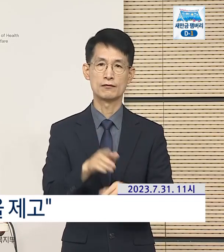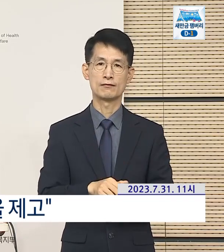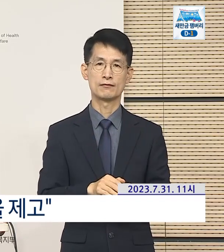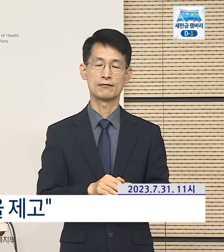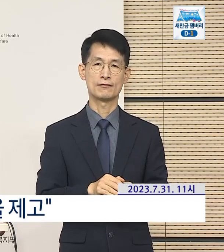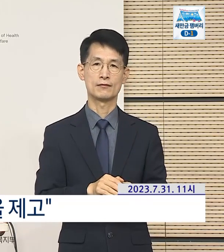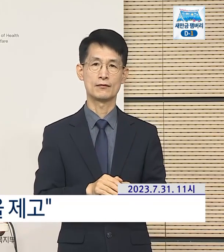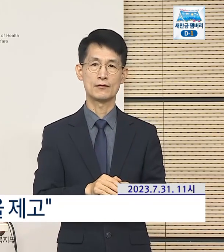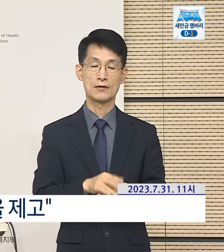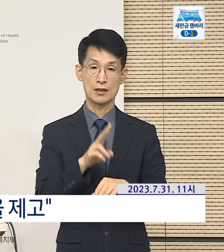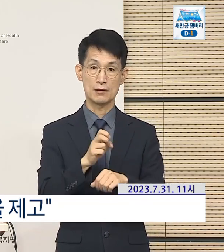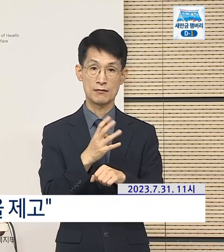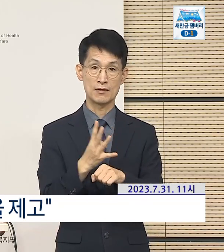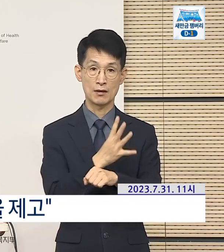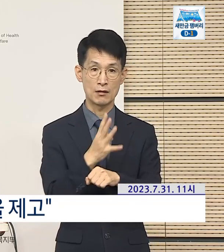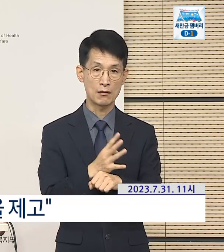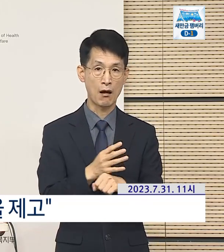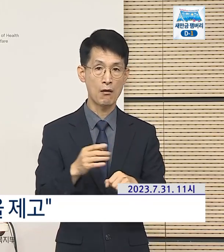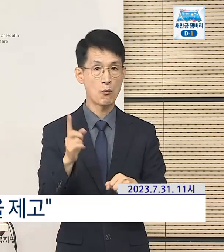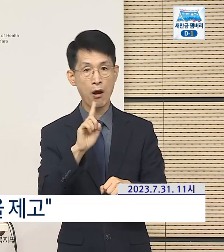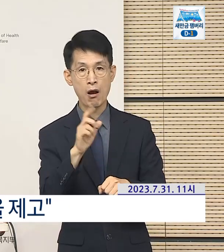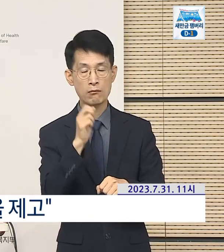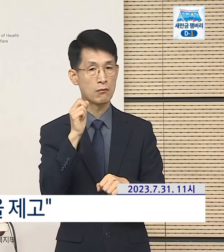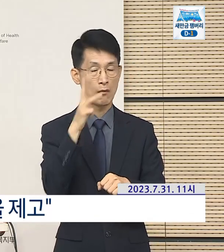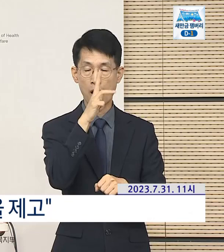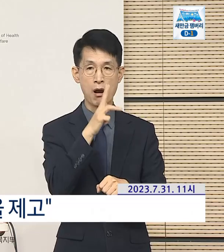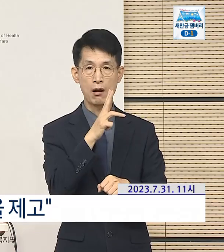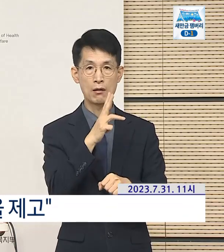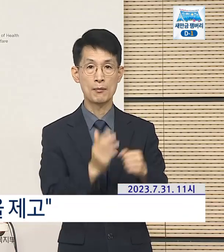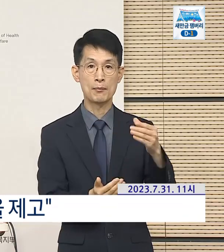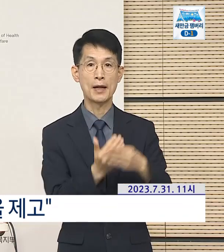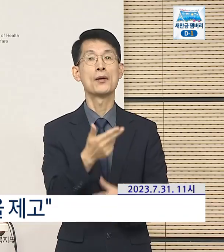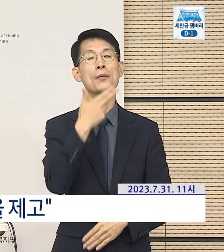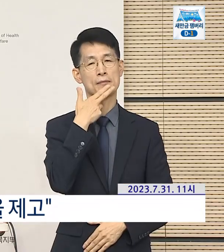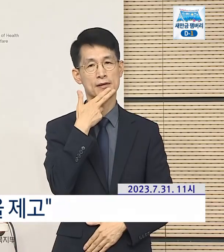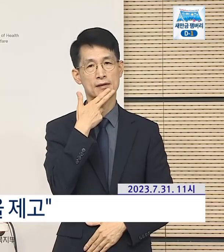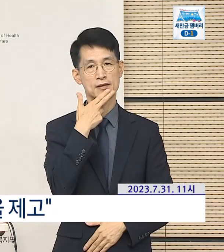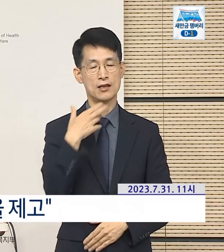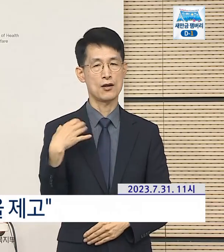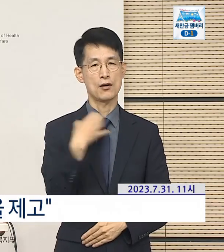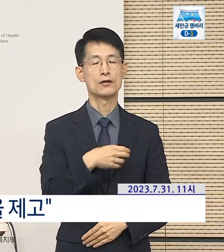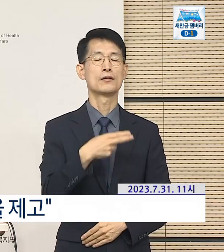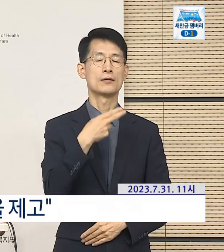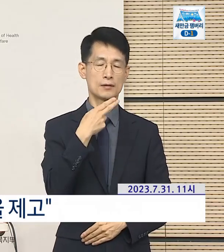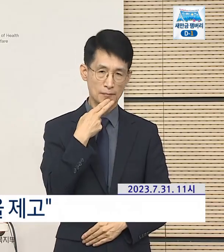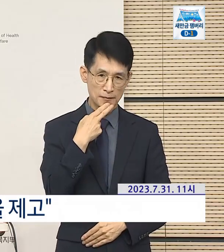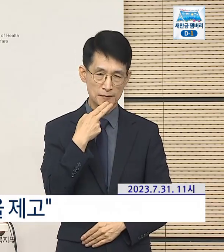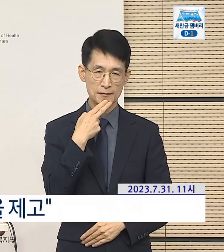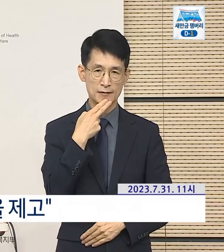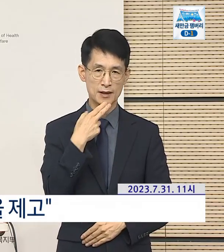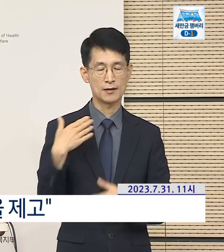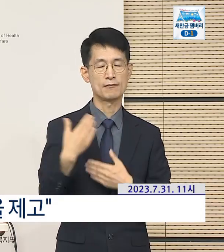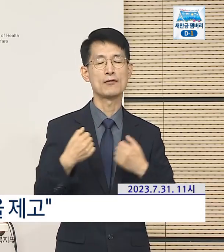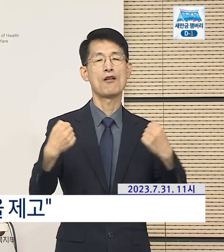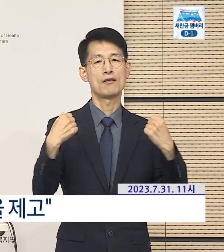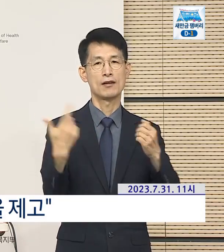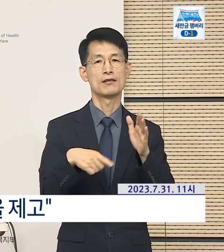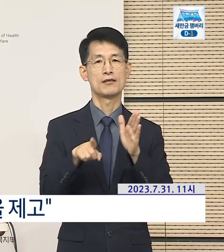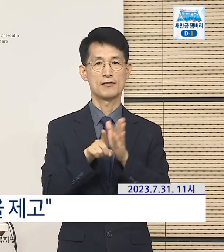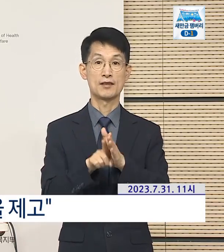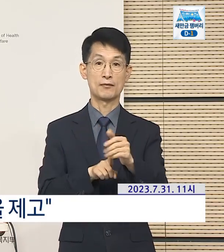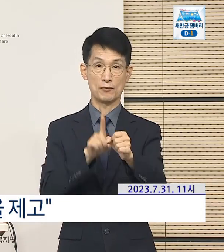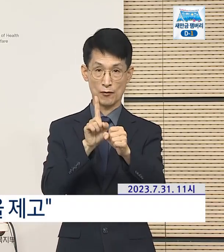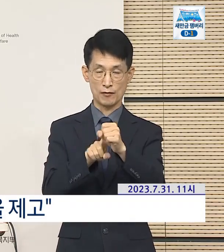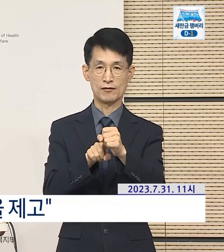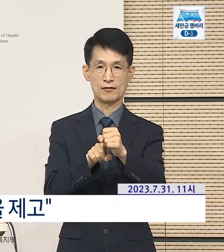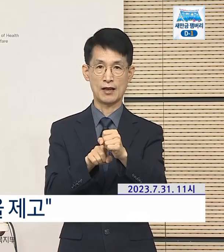24시간 어디서나 심뇌혈관 질환 걱정 없는 건강한 일상을 만들겠다는 명확한